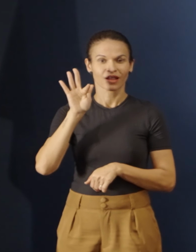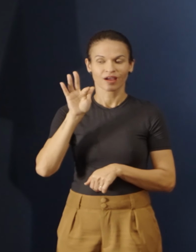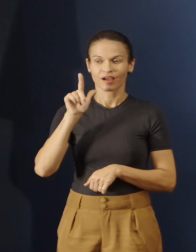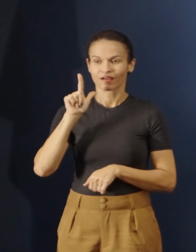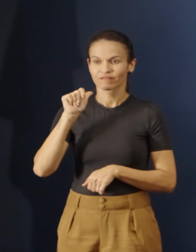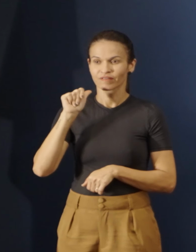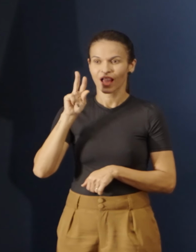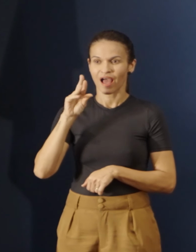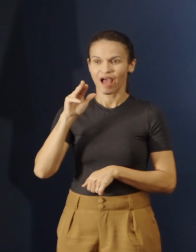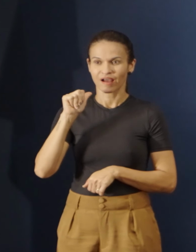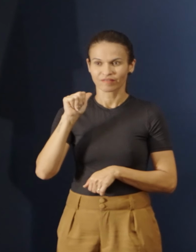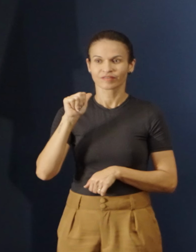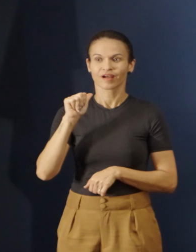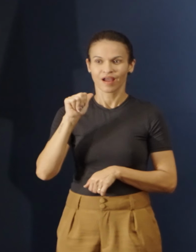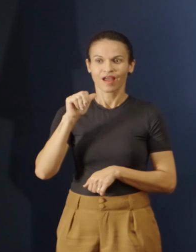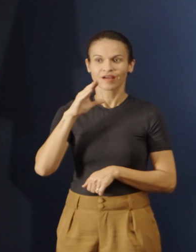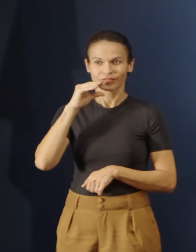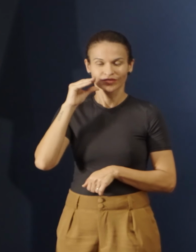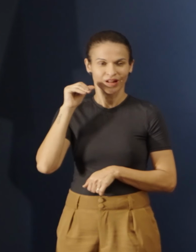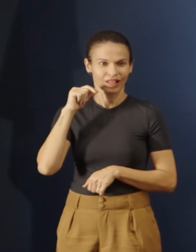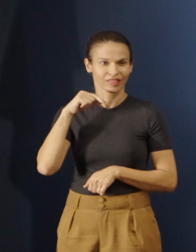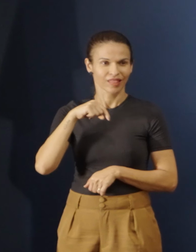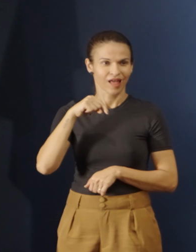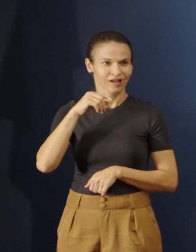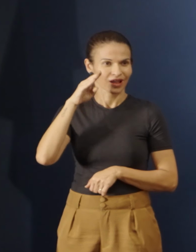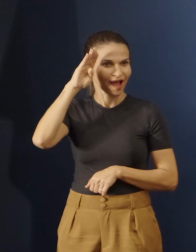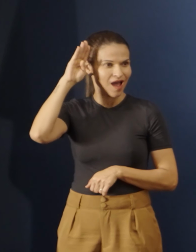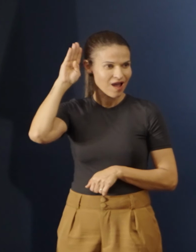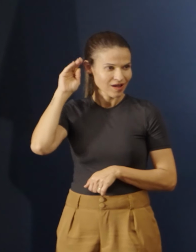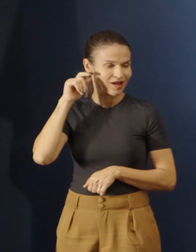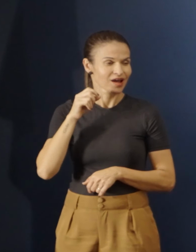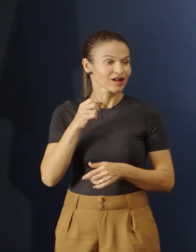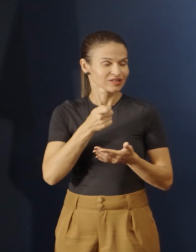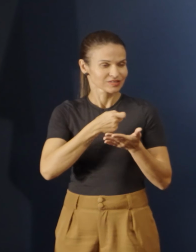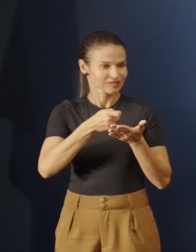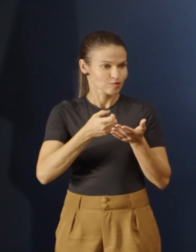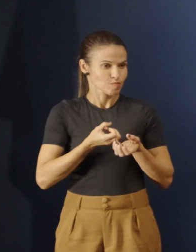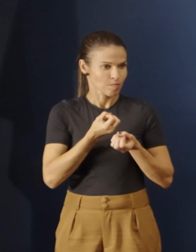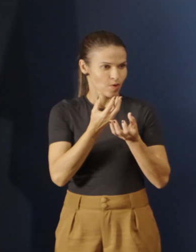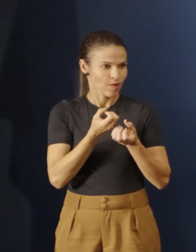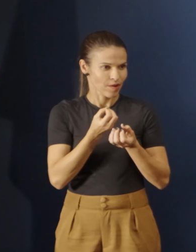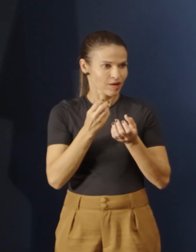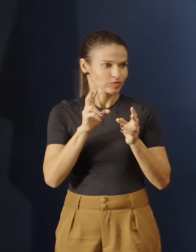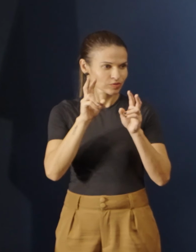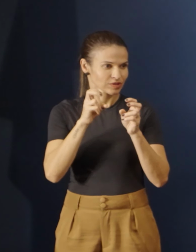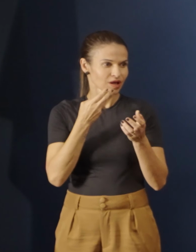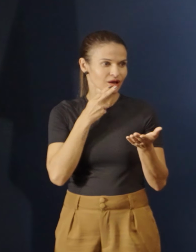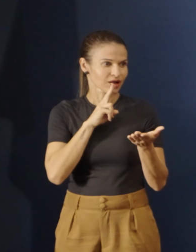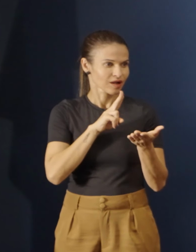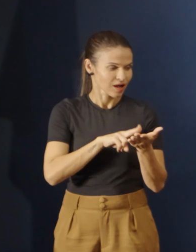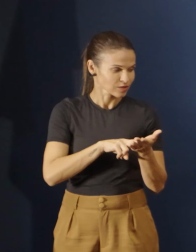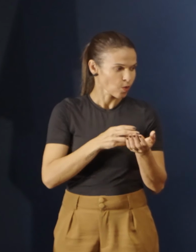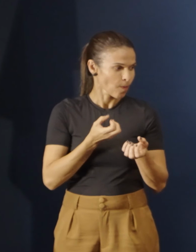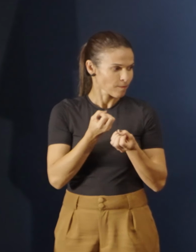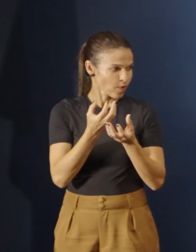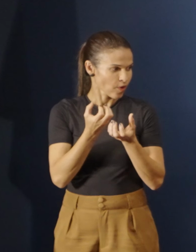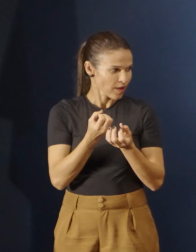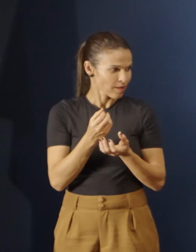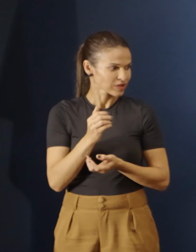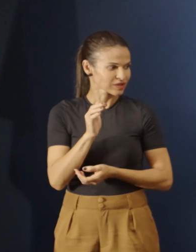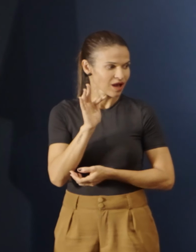A Flávia, nossa funcionária aqui da academia, a Flávia escreveu um poema sobre carta. E aí, com o poema da Flávia, eu